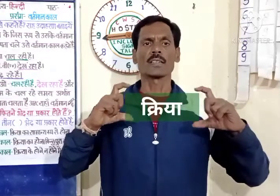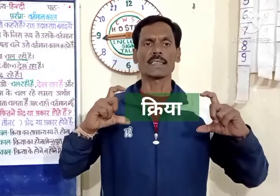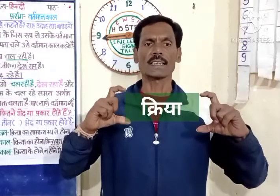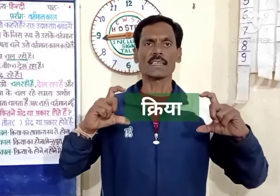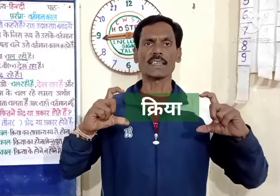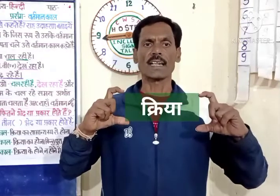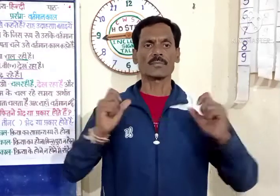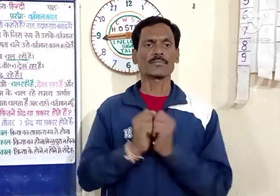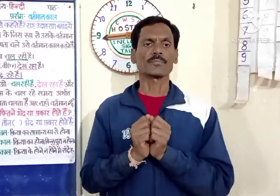क्रिया